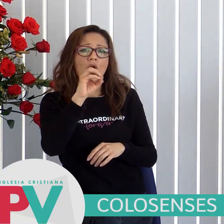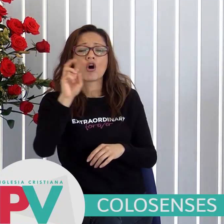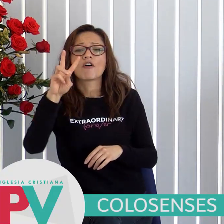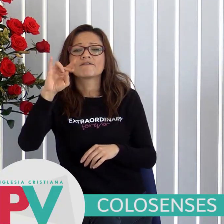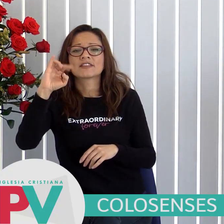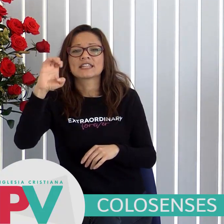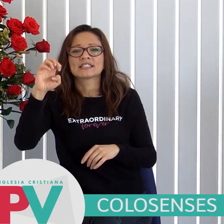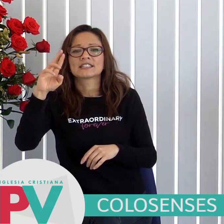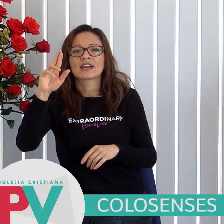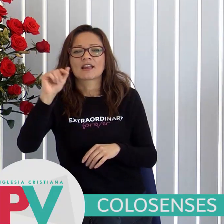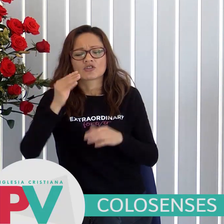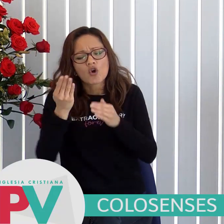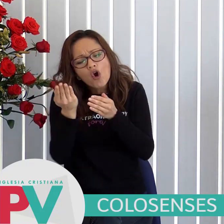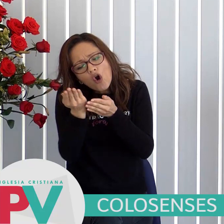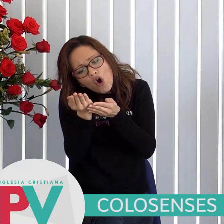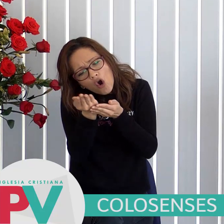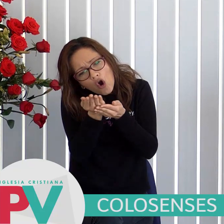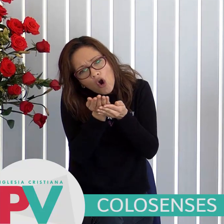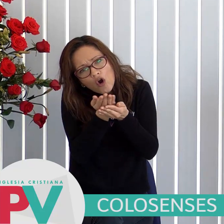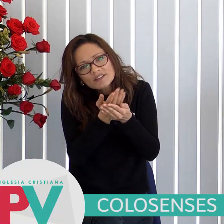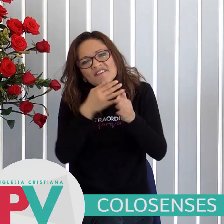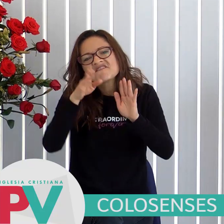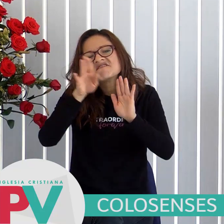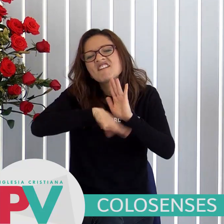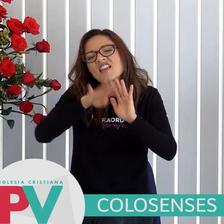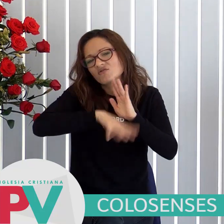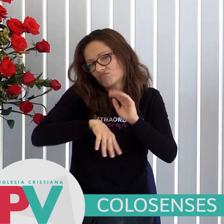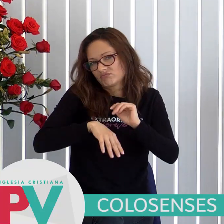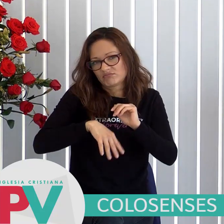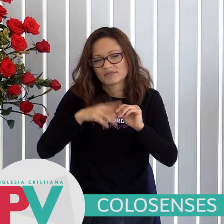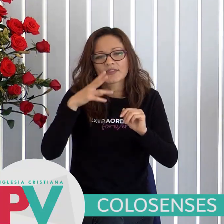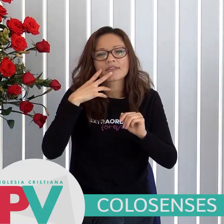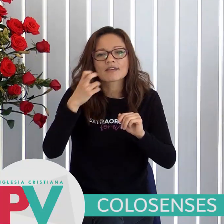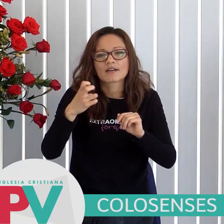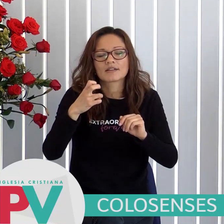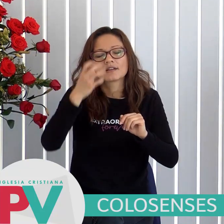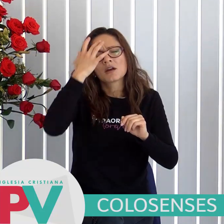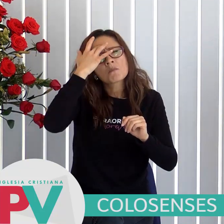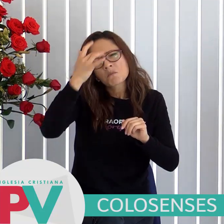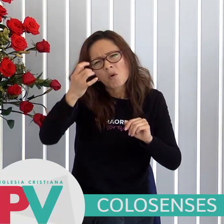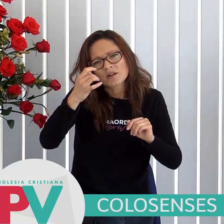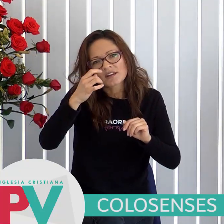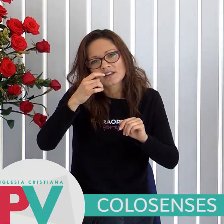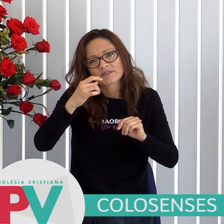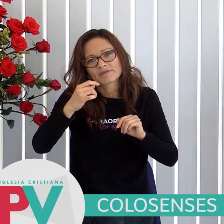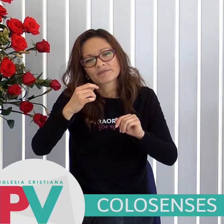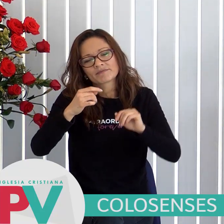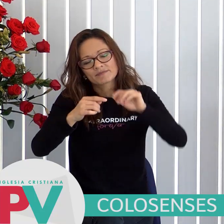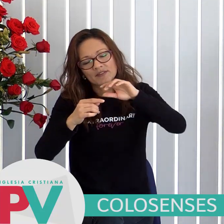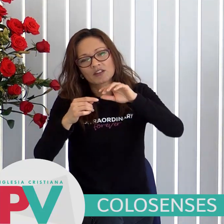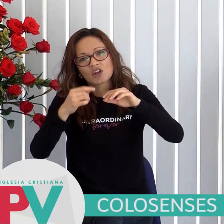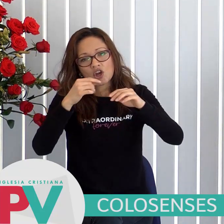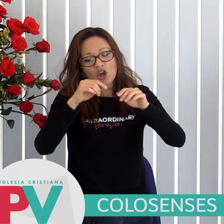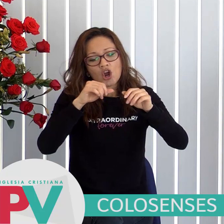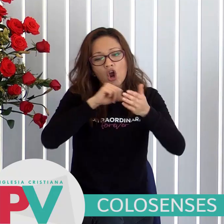una de las cortes más baratos. Porque uno compra el lomo de víscera,